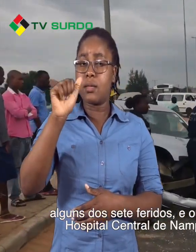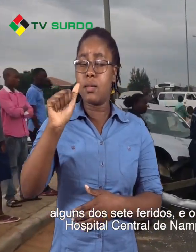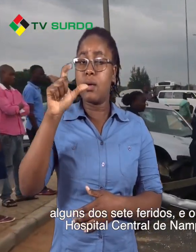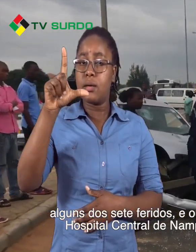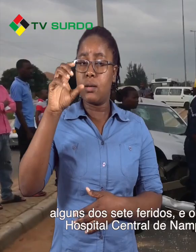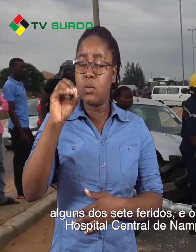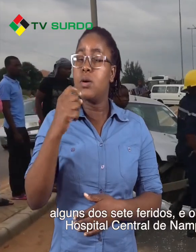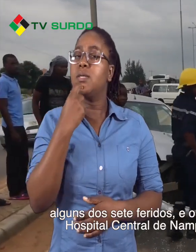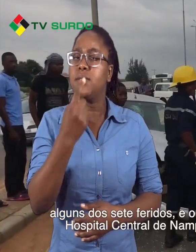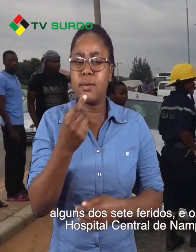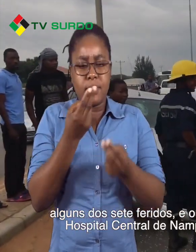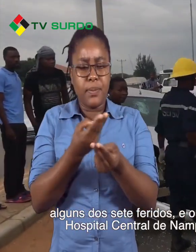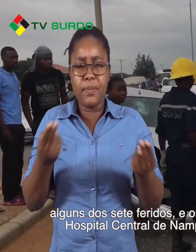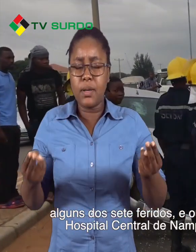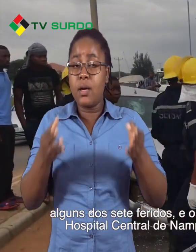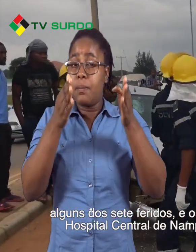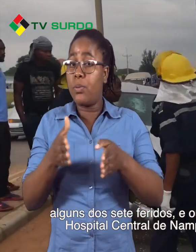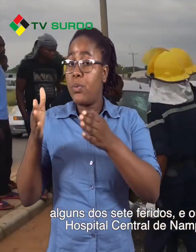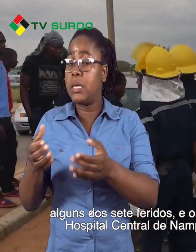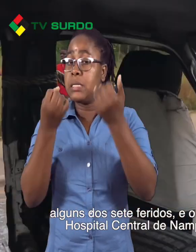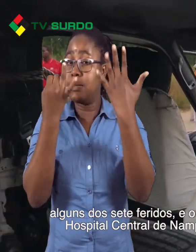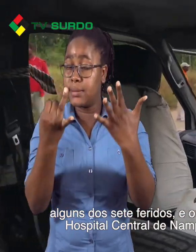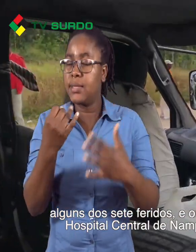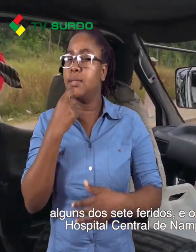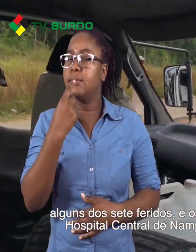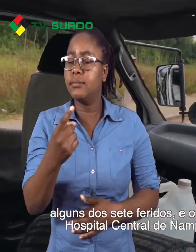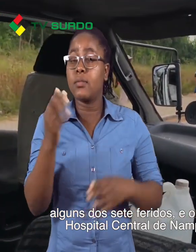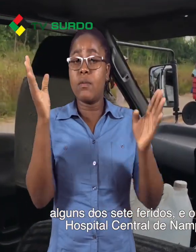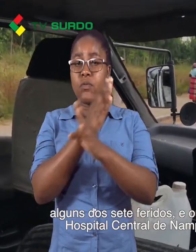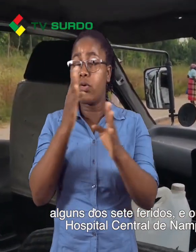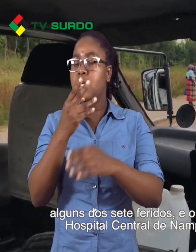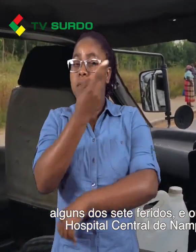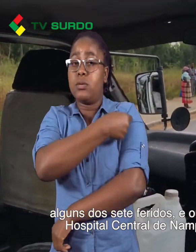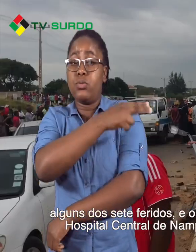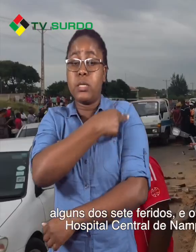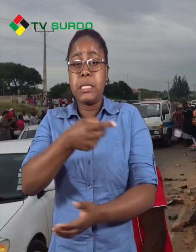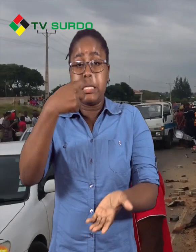e outros foram encaminhados para o Hospital Central de Nampula para cuidados intensivos.